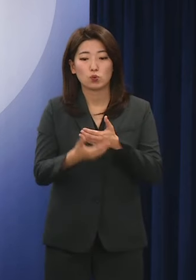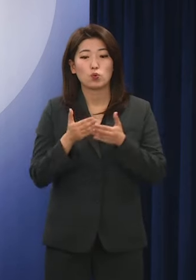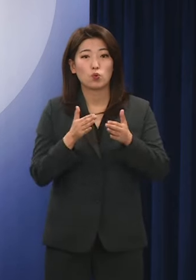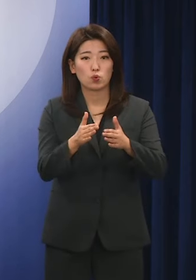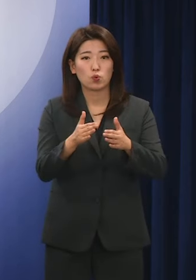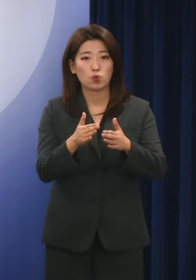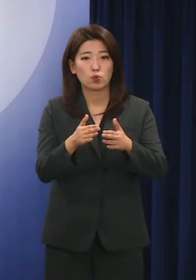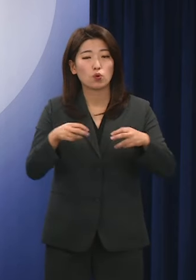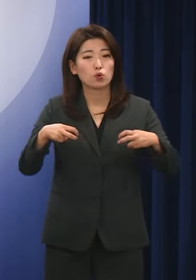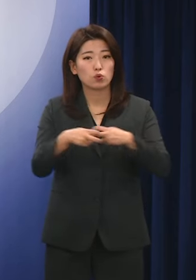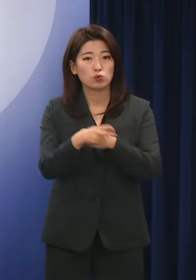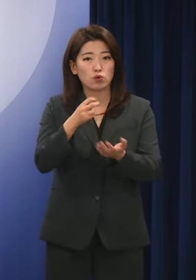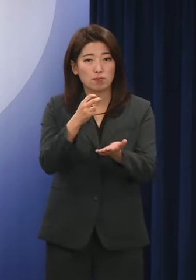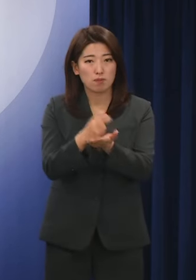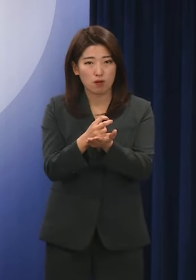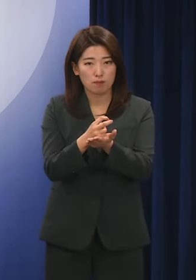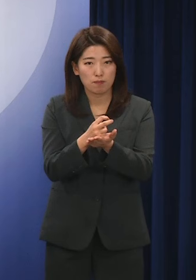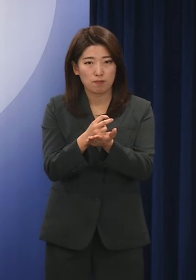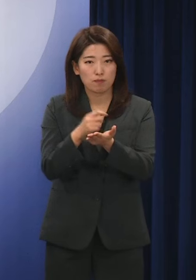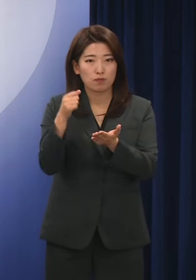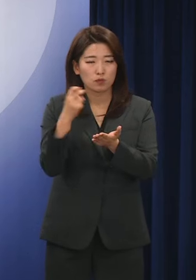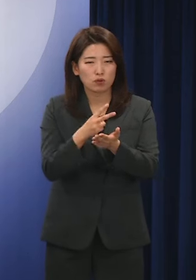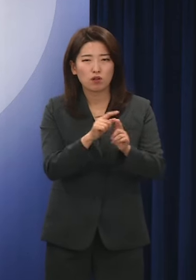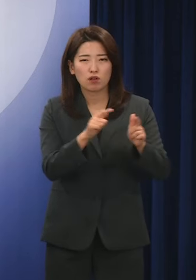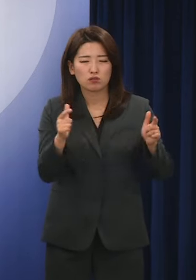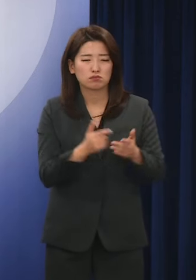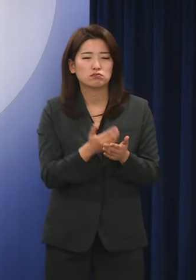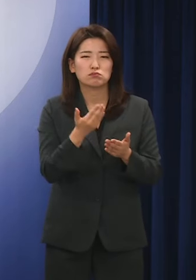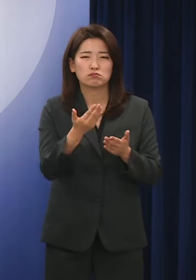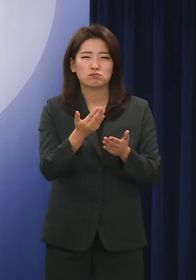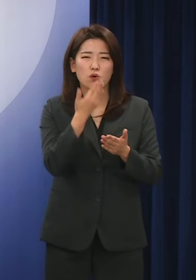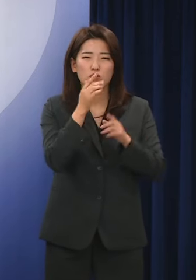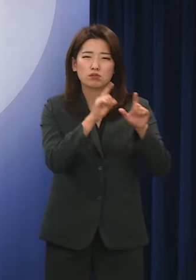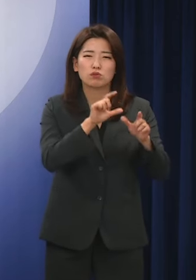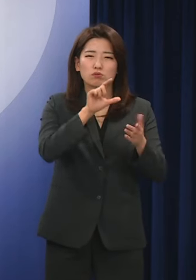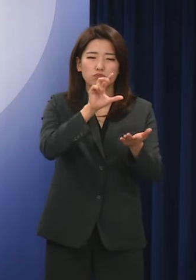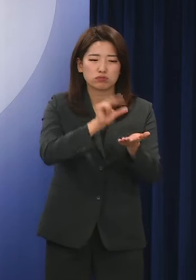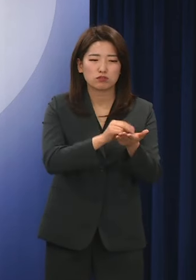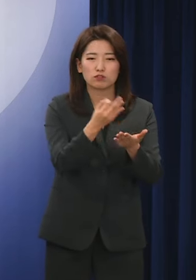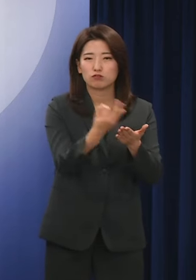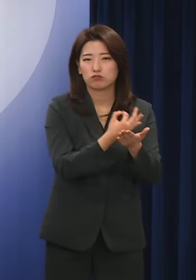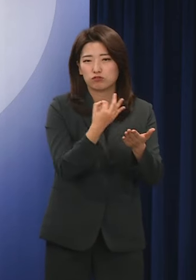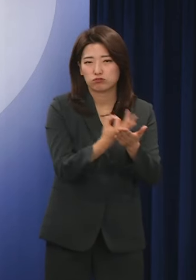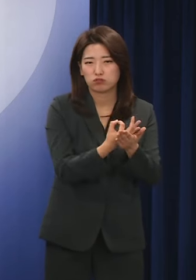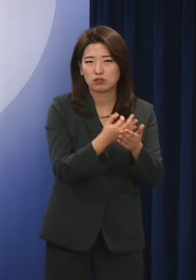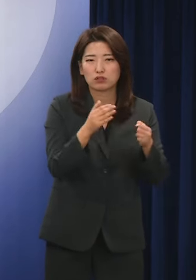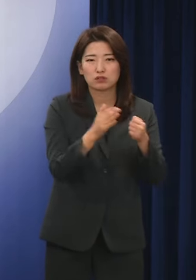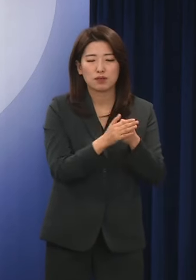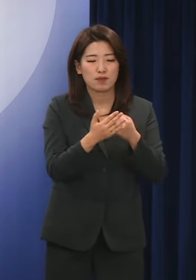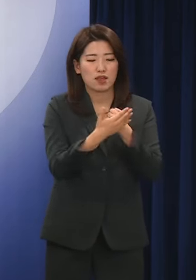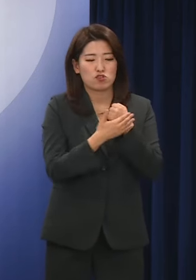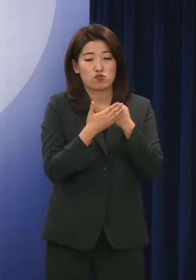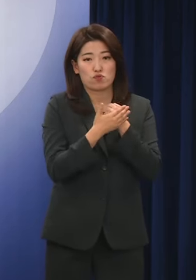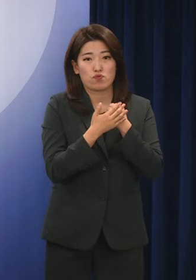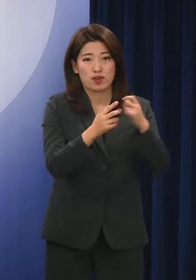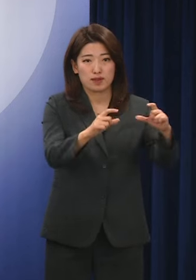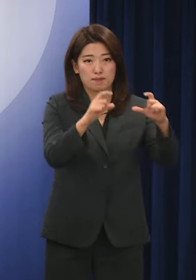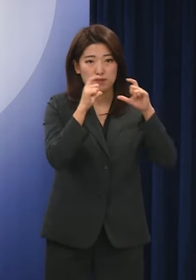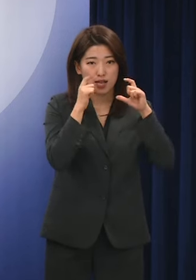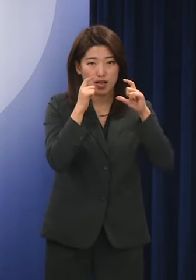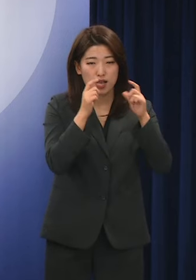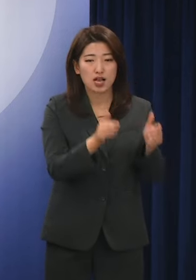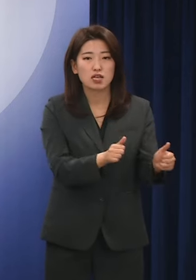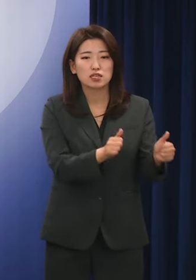도로교통법, 교통사고처리특례법 등 생계형 행정법규를 위반하여 집행유예 또는 선고유예를